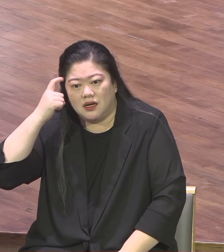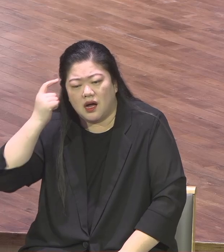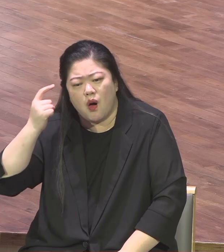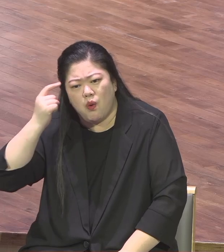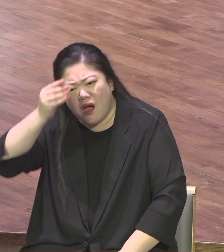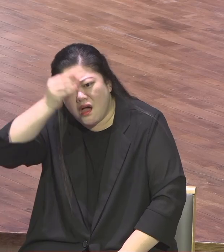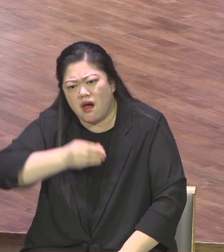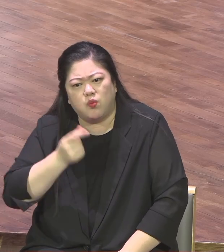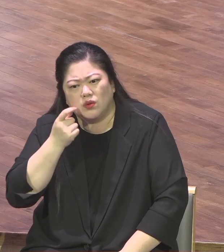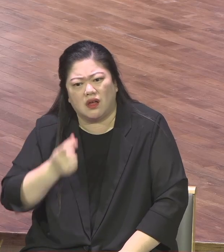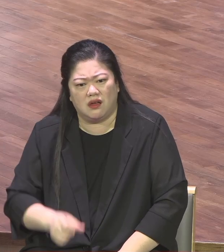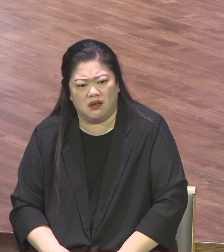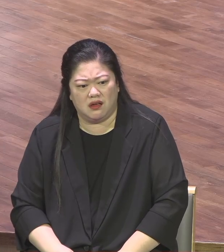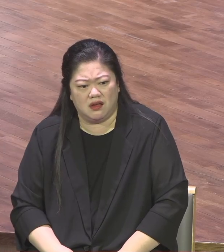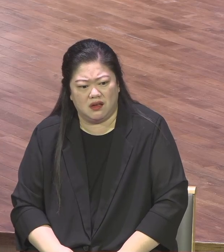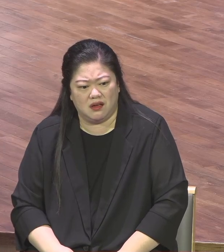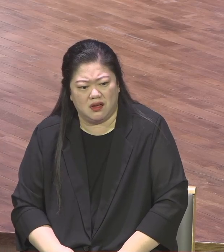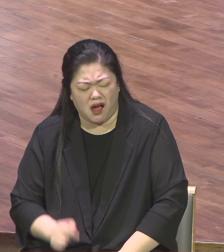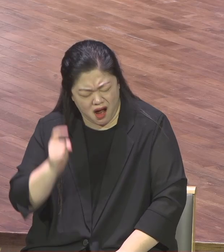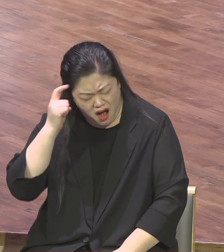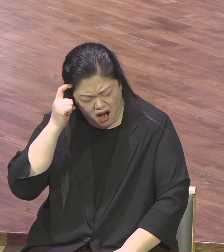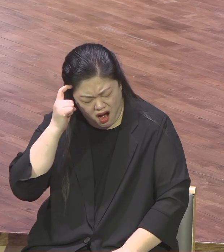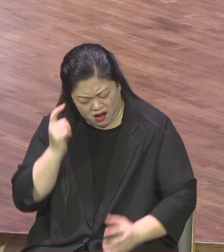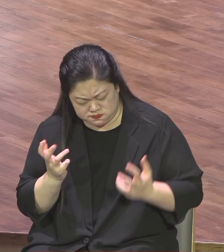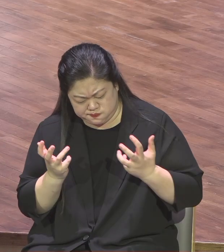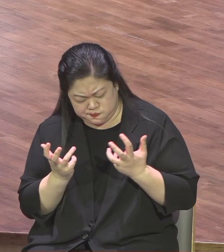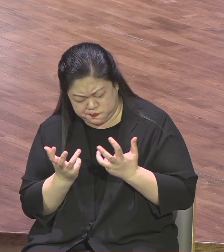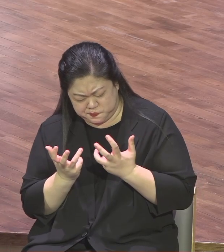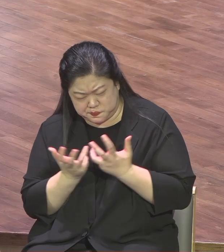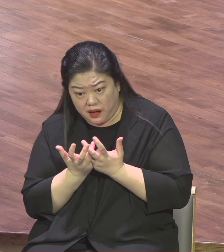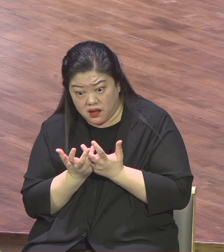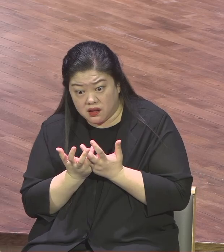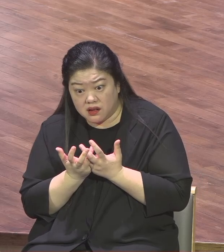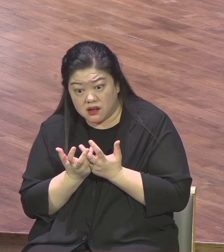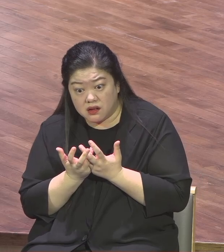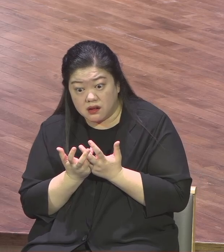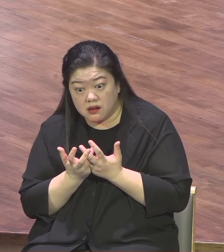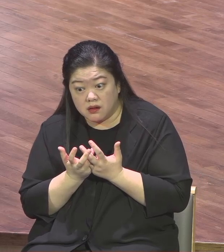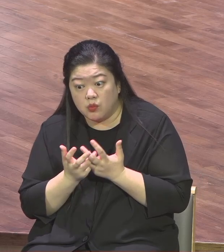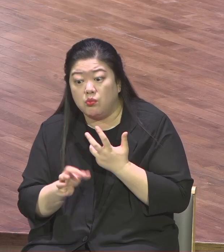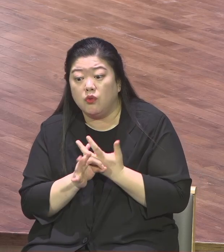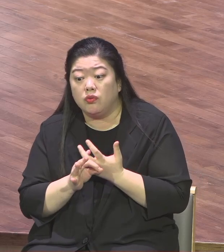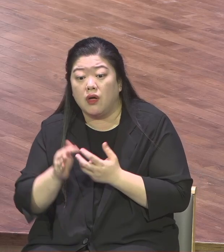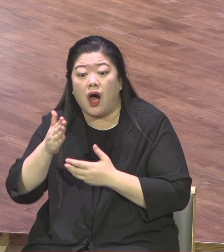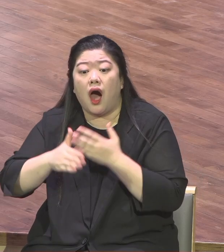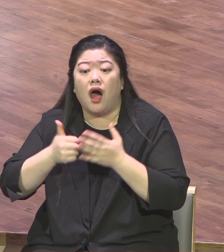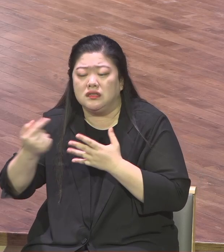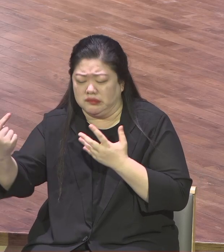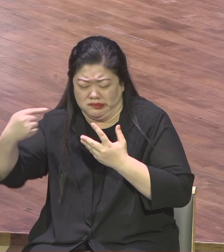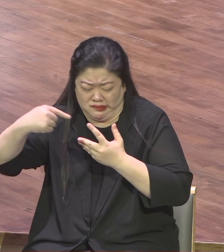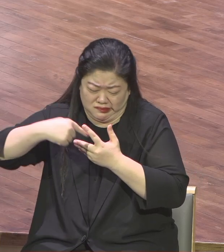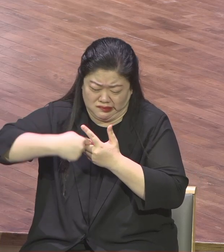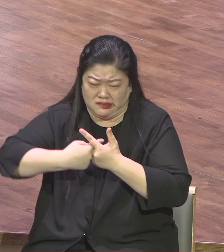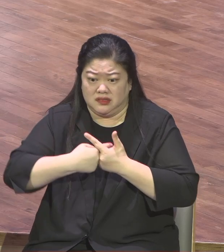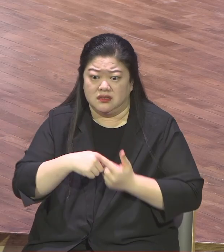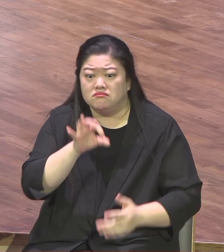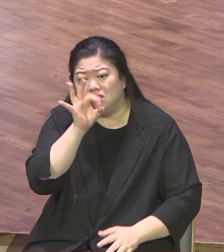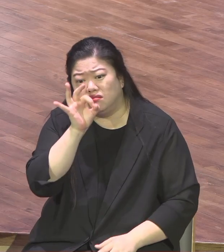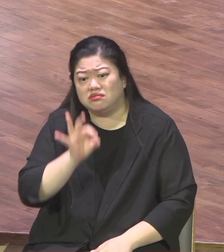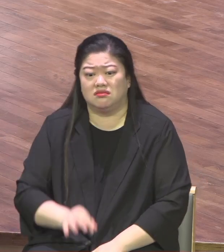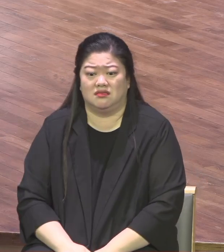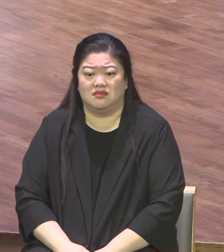하나님 말씀 들어갈 장소가 없어. 너무 세상 욕심이 너무 많아. 자기 것이 너무 많아.